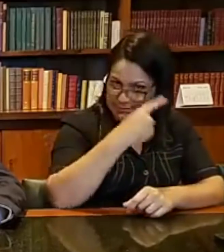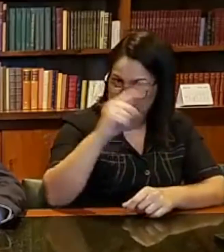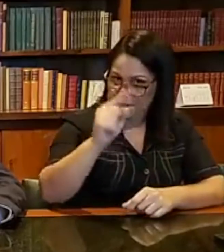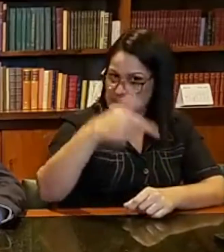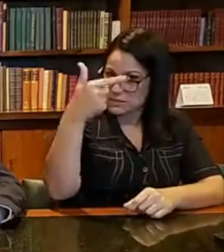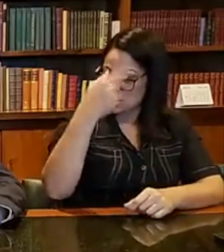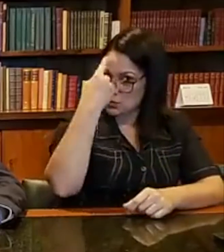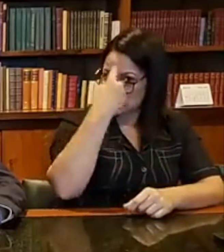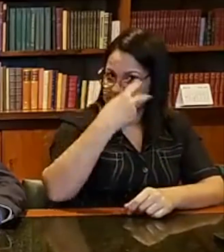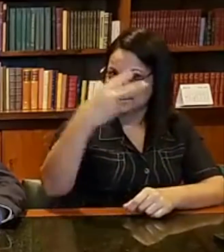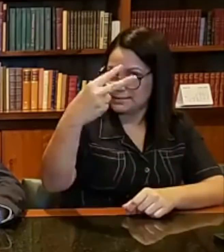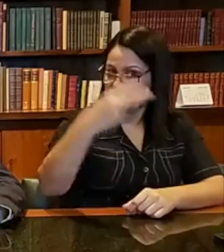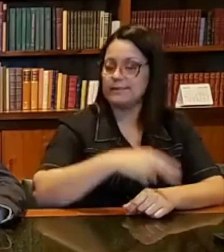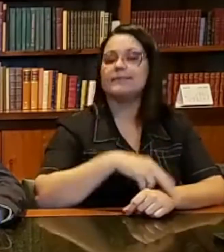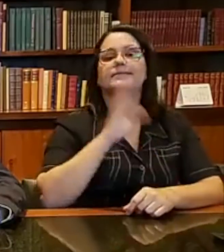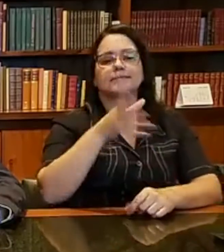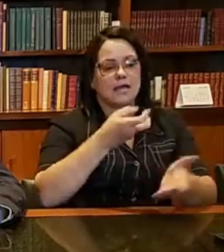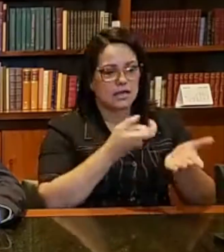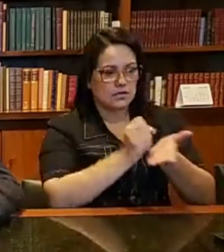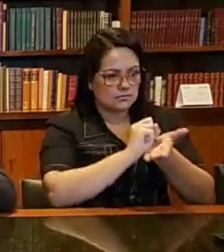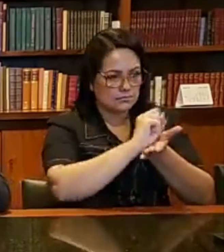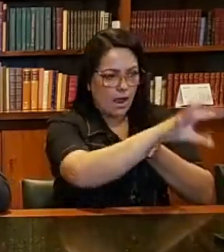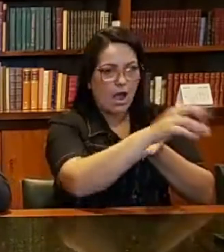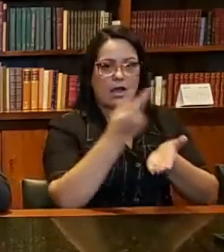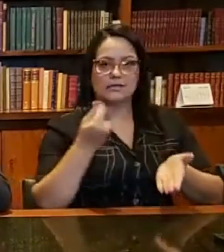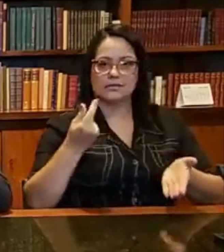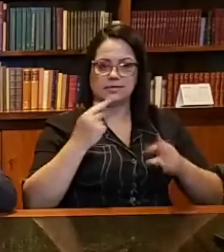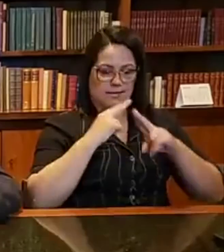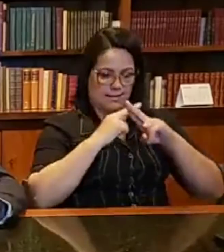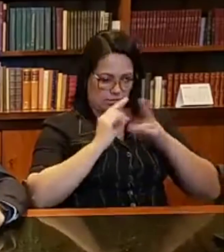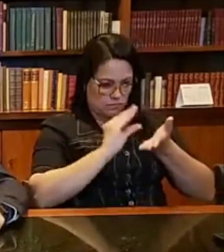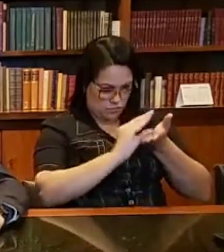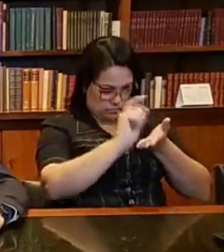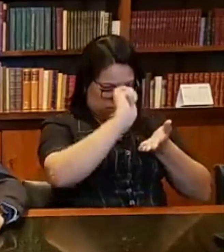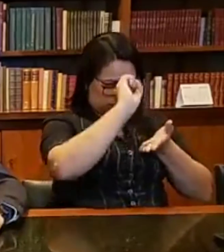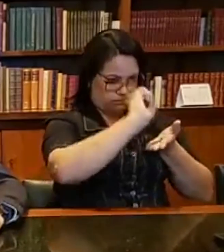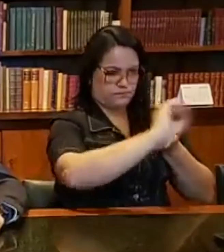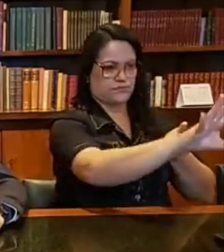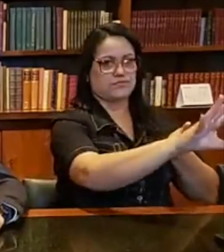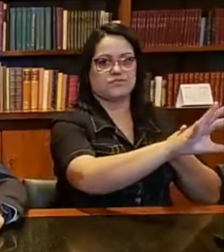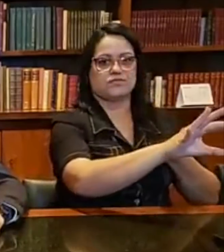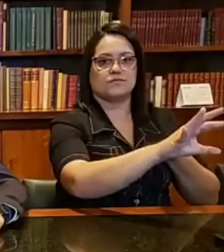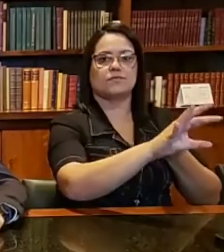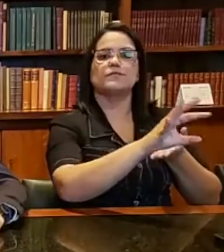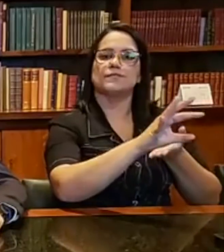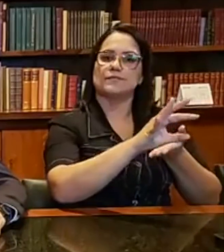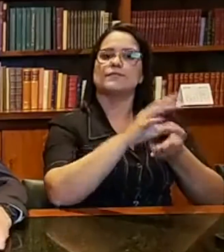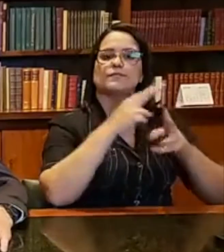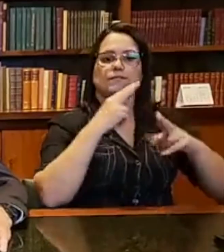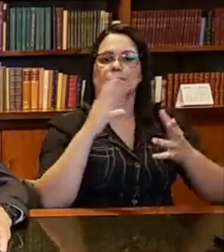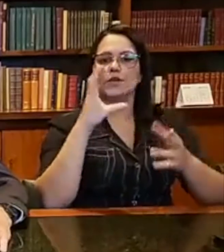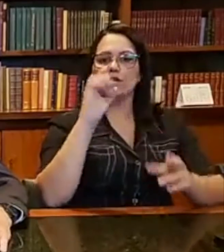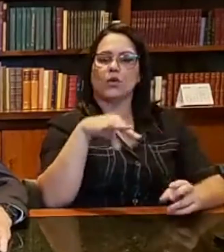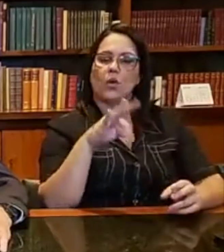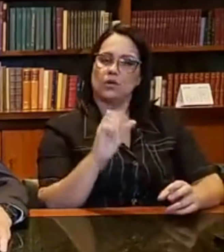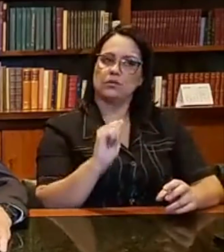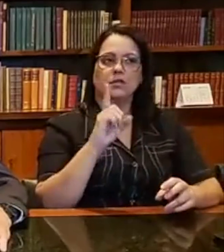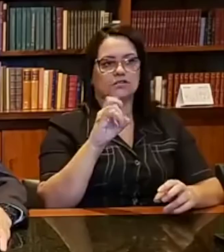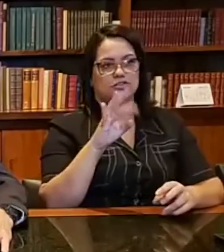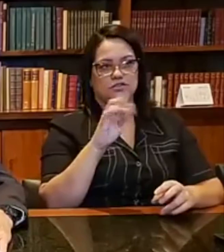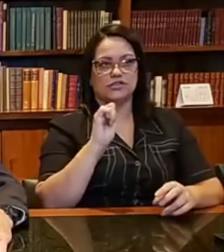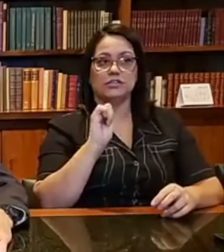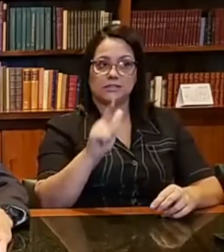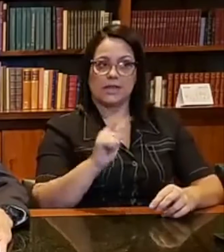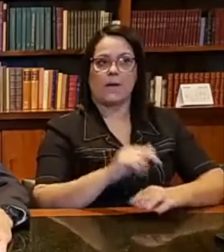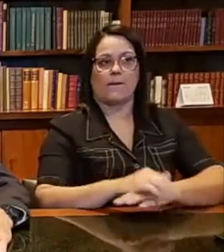nós depositamos nas contas digitais, mas nós quisemos dar um espaçamento. Então, para todo mundo que